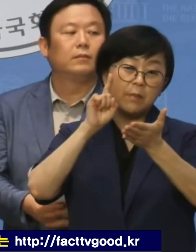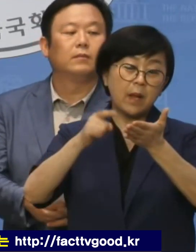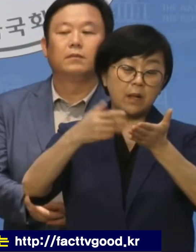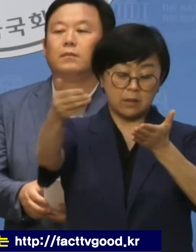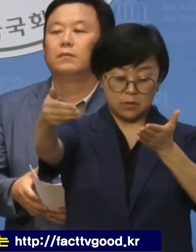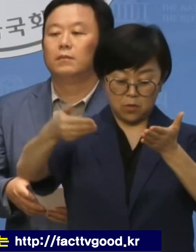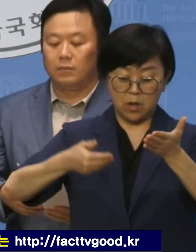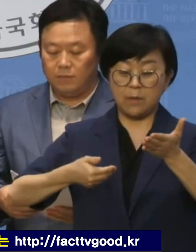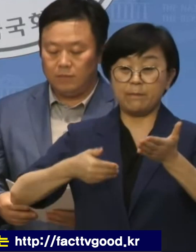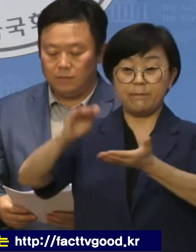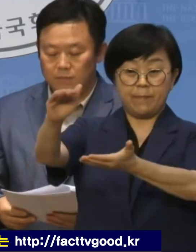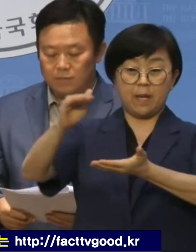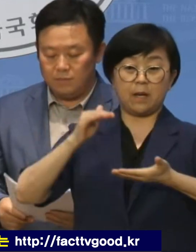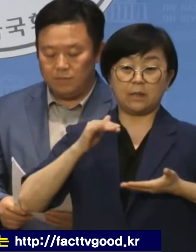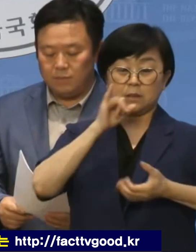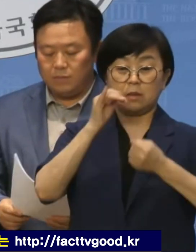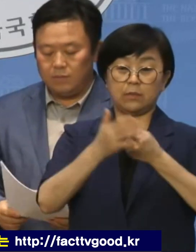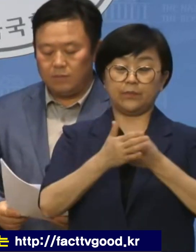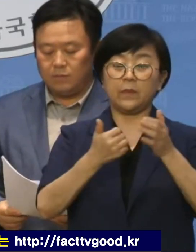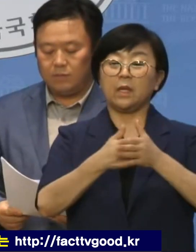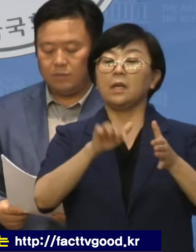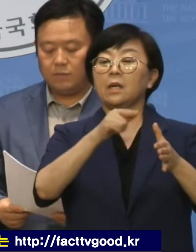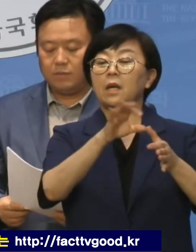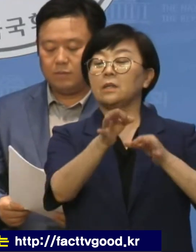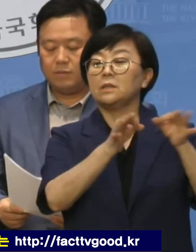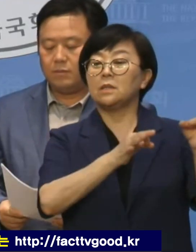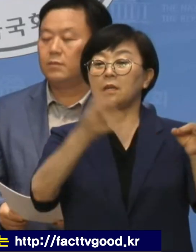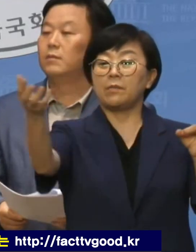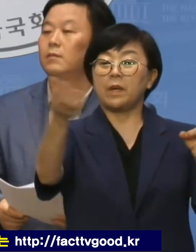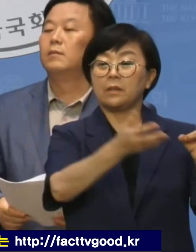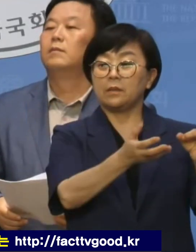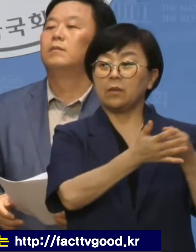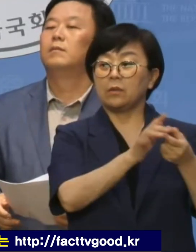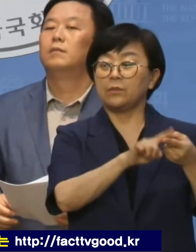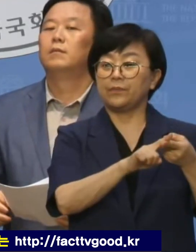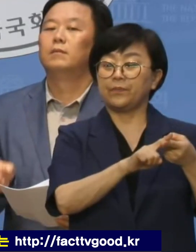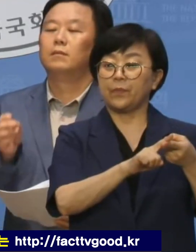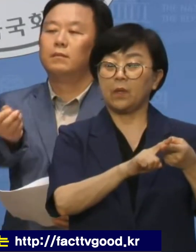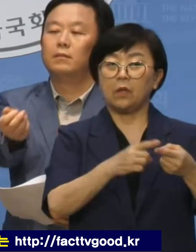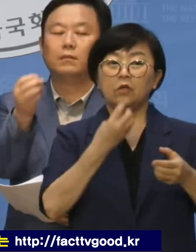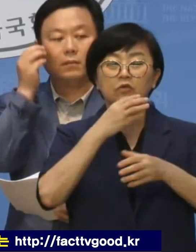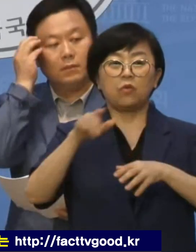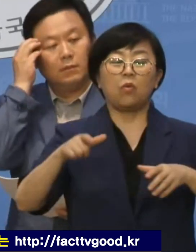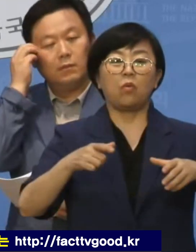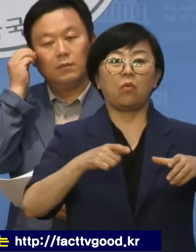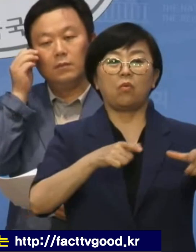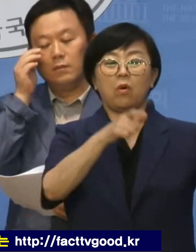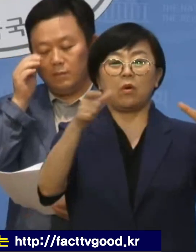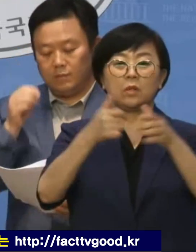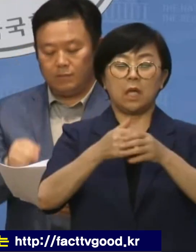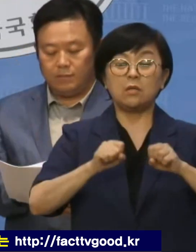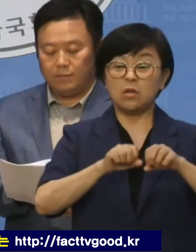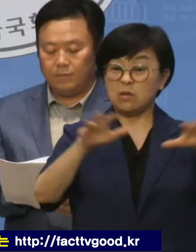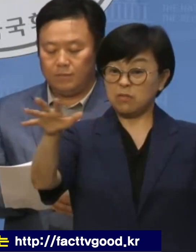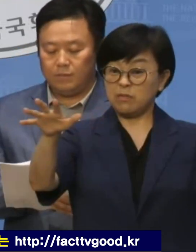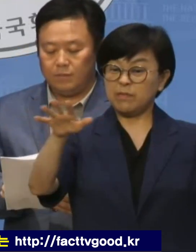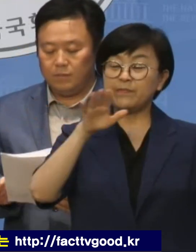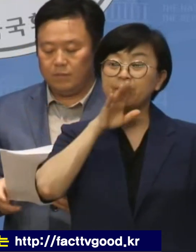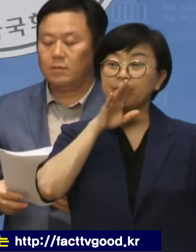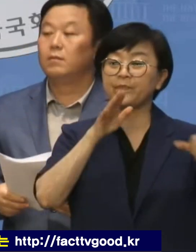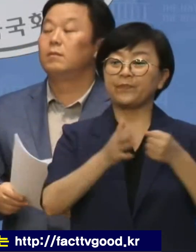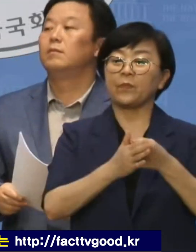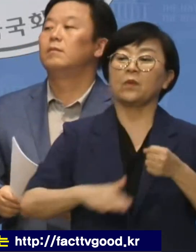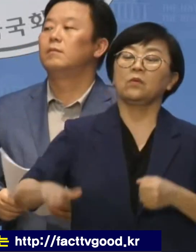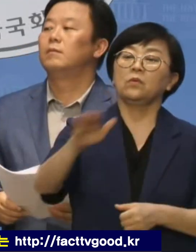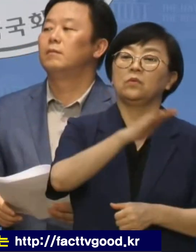출하를 하고 있습니다. 가락시장으로 출하되는 농산물은 수도권 전 지역으로 확산되고 있습니다. 그러니까